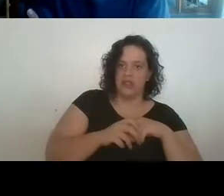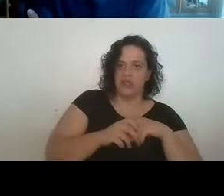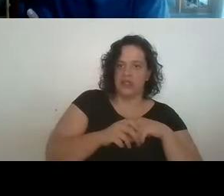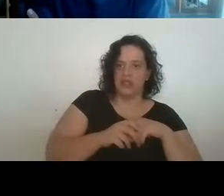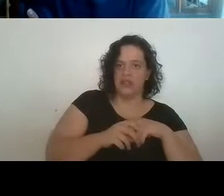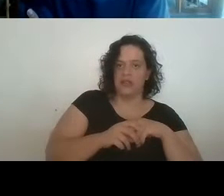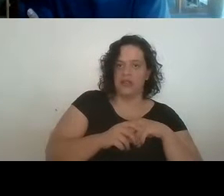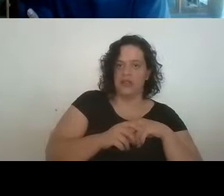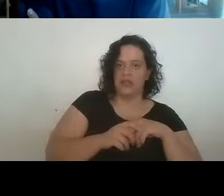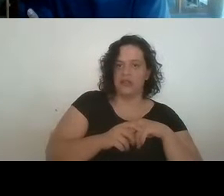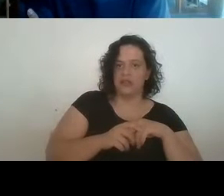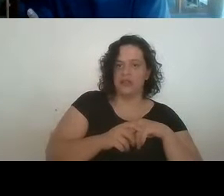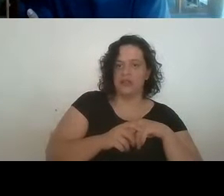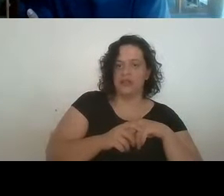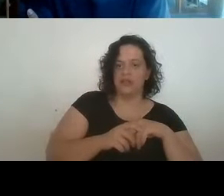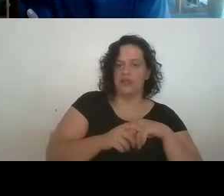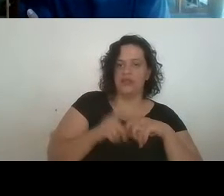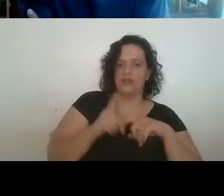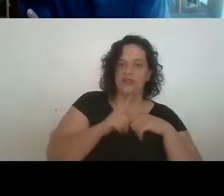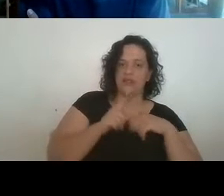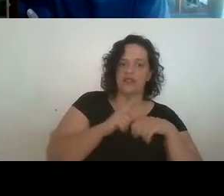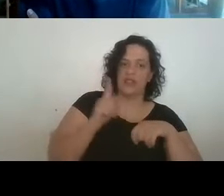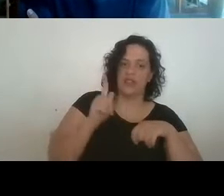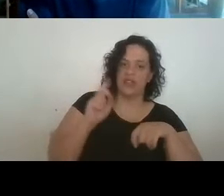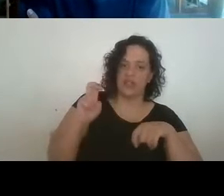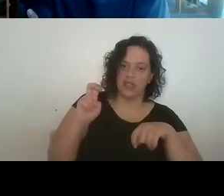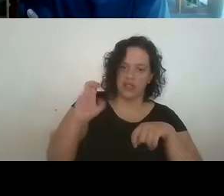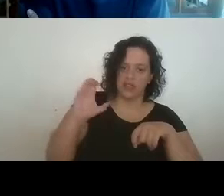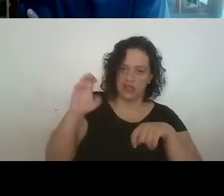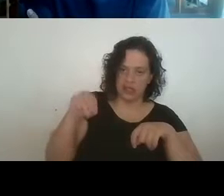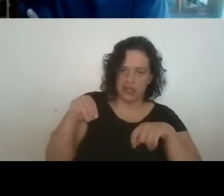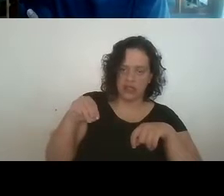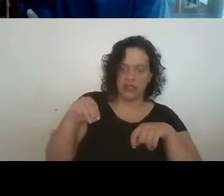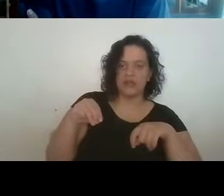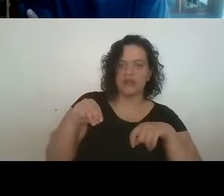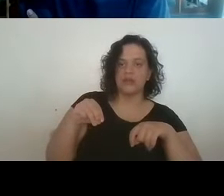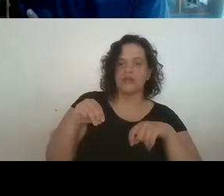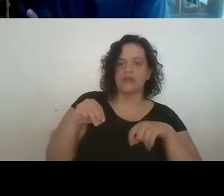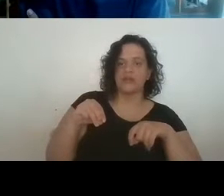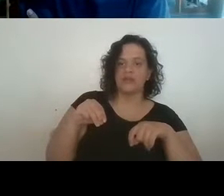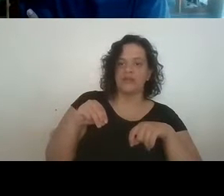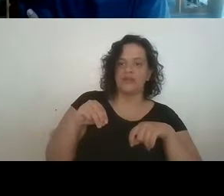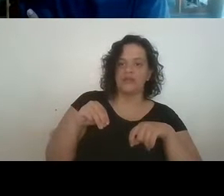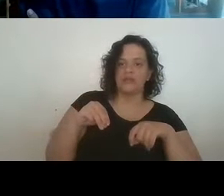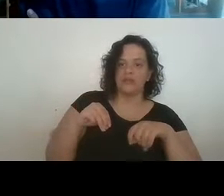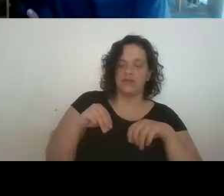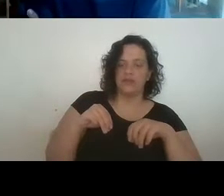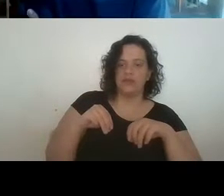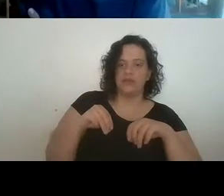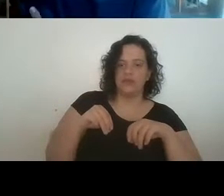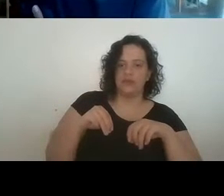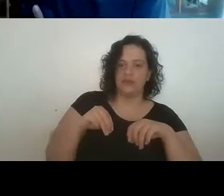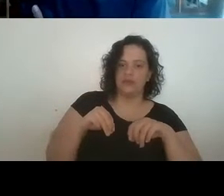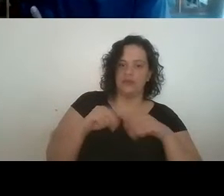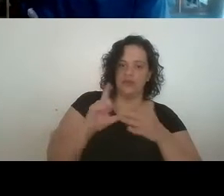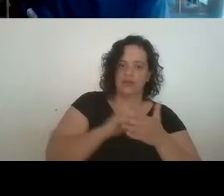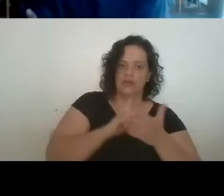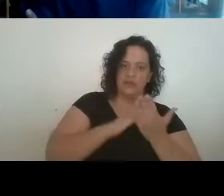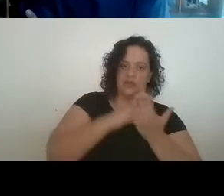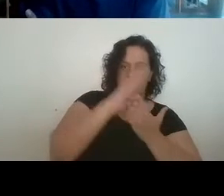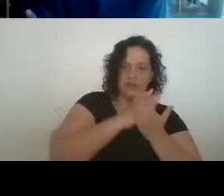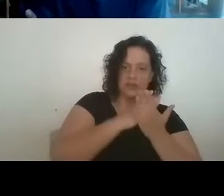camada de 15 centímetros desse material que faz a divisão. A minha